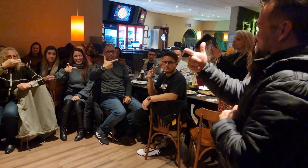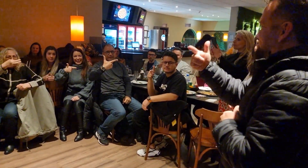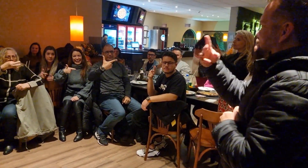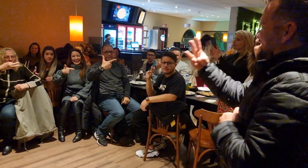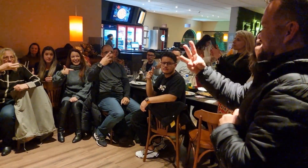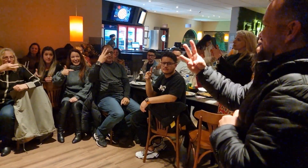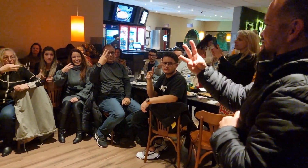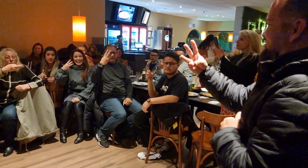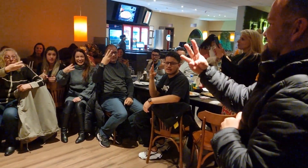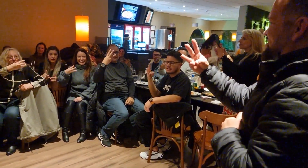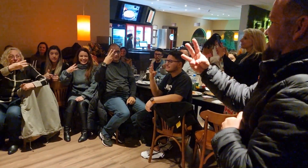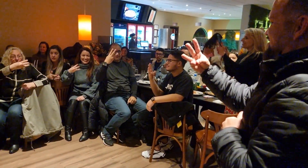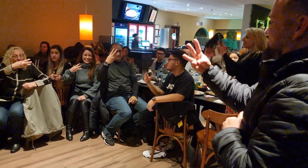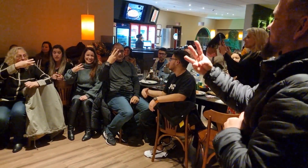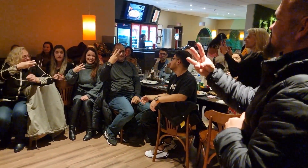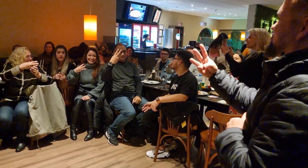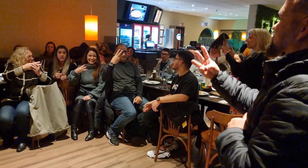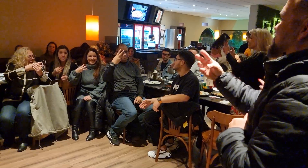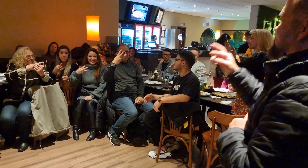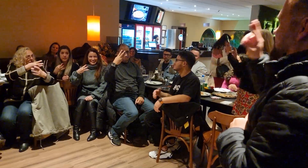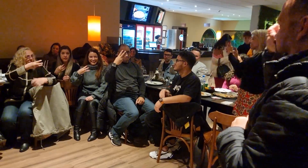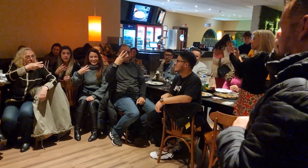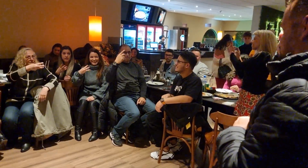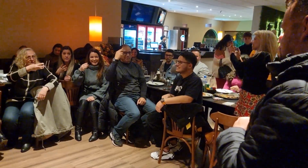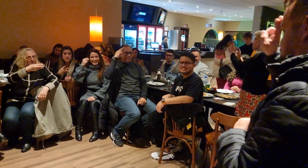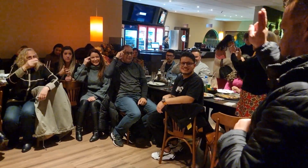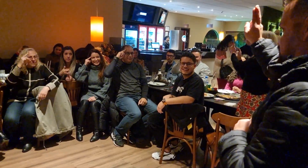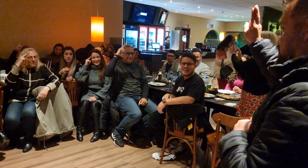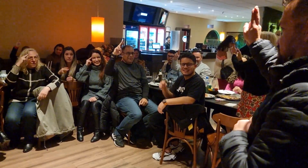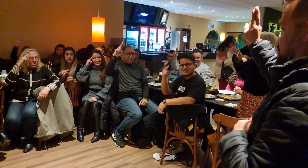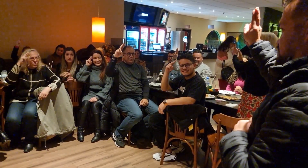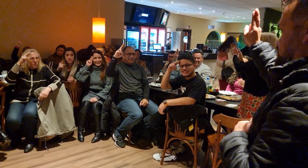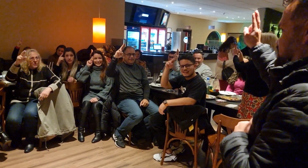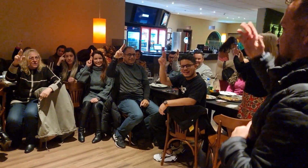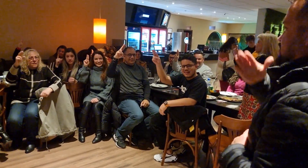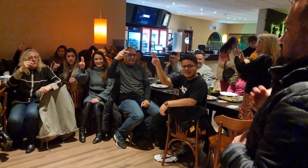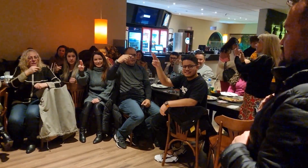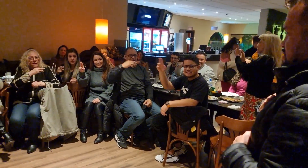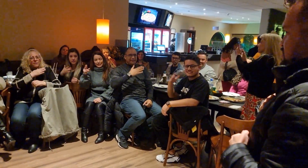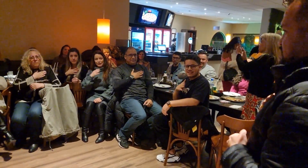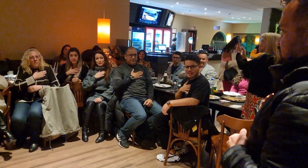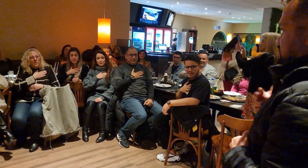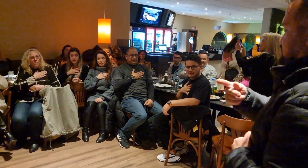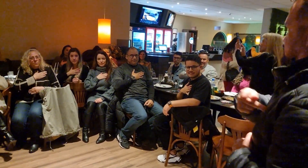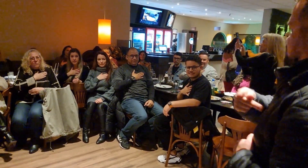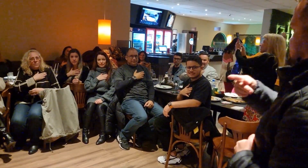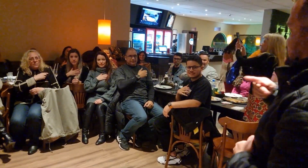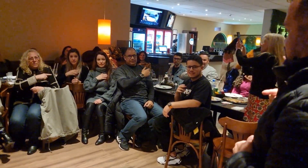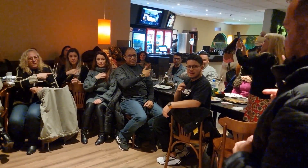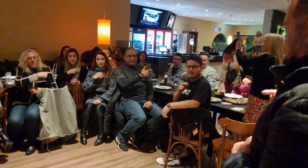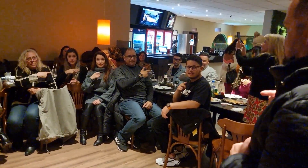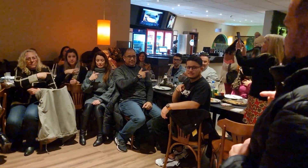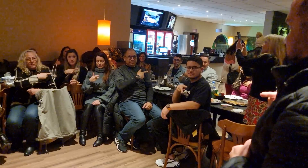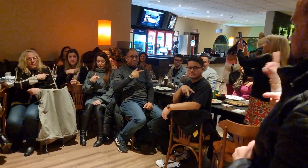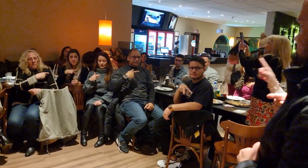Jesus chorou? Ó, Jesus chorou. Não, mas é isso. Você não dá pra pessoa, viu? Ó, pode